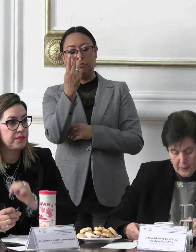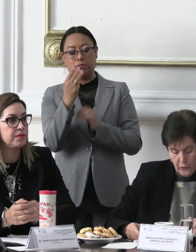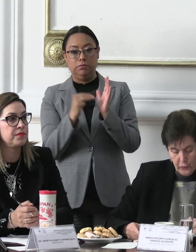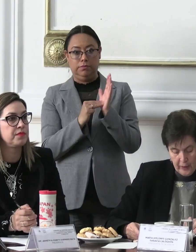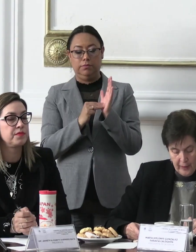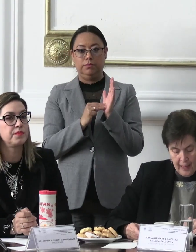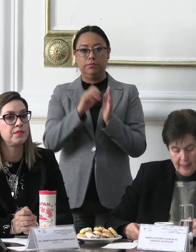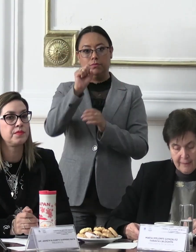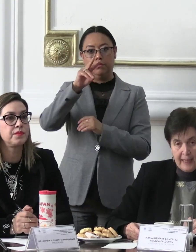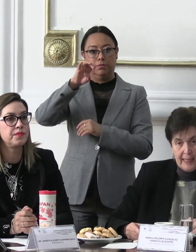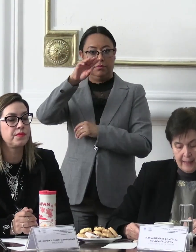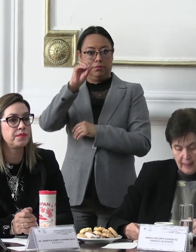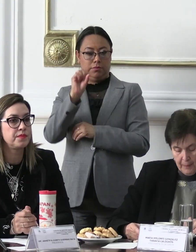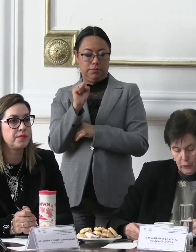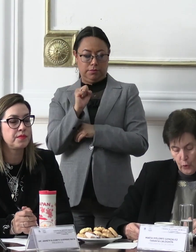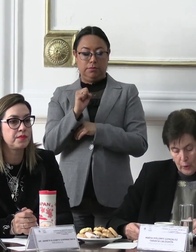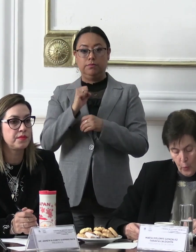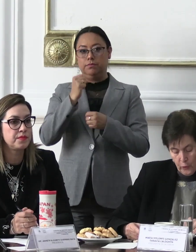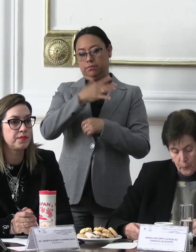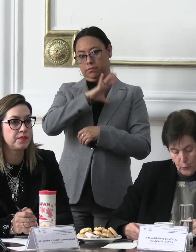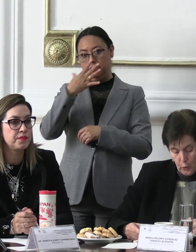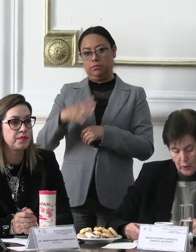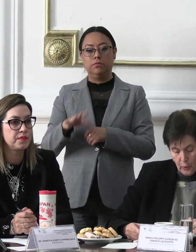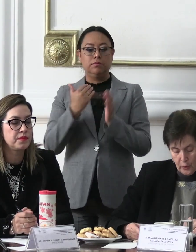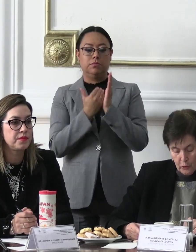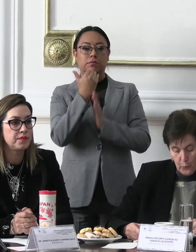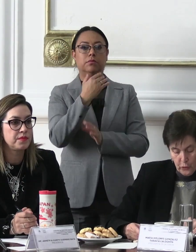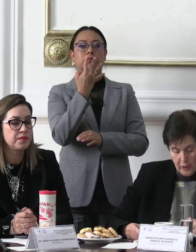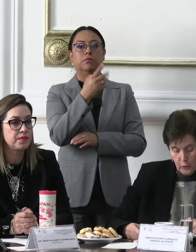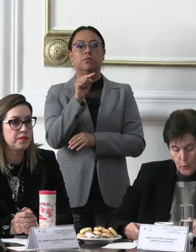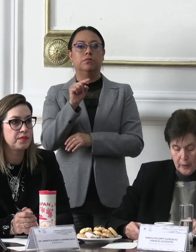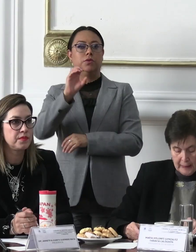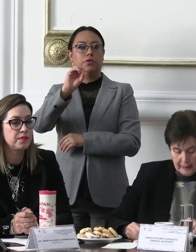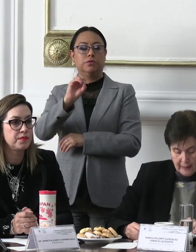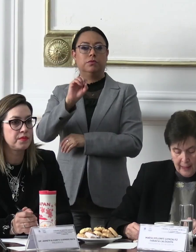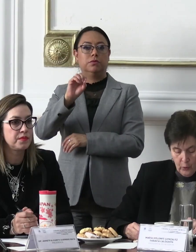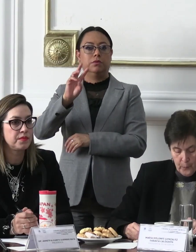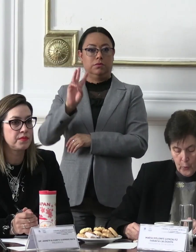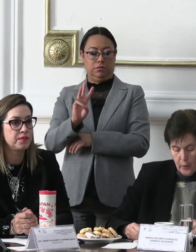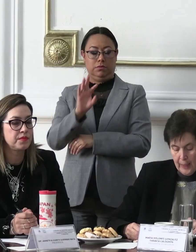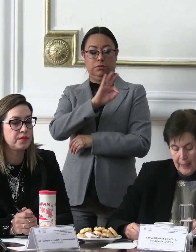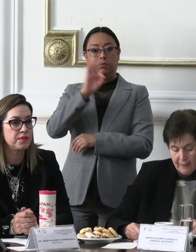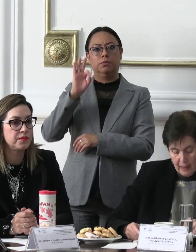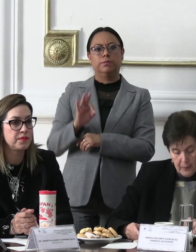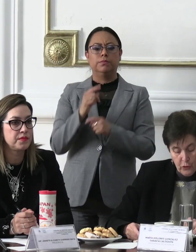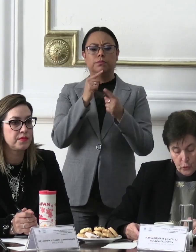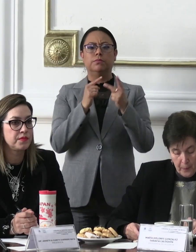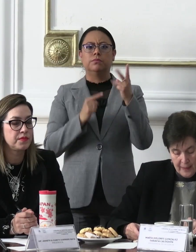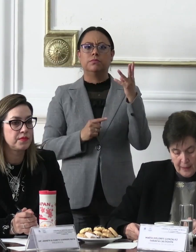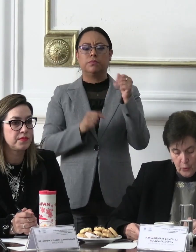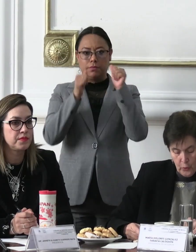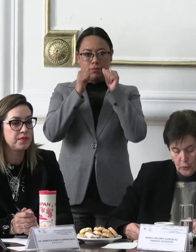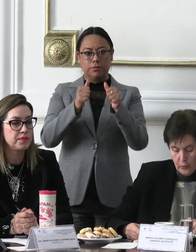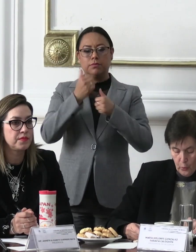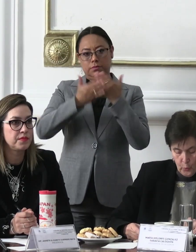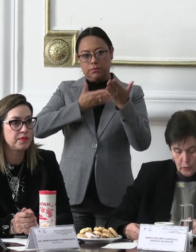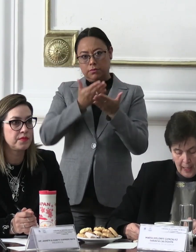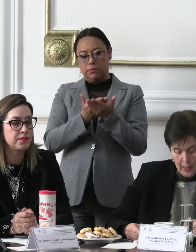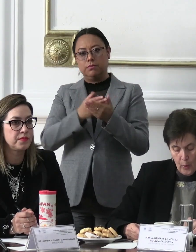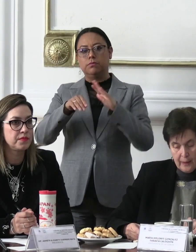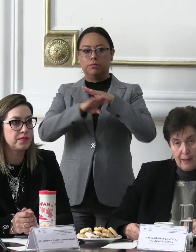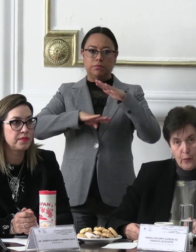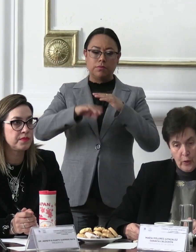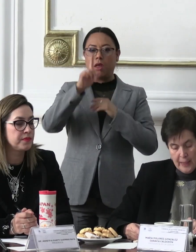de servicios generales, el incremento de 4.03% integrado por servicios básicos,